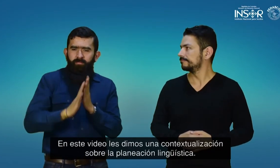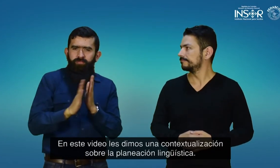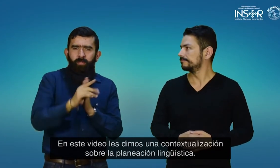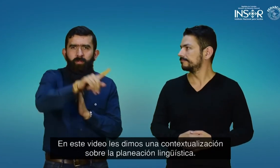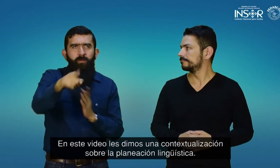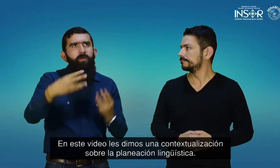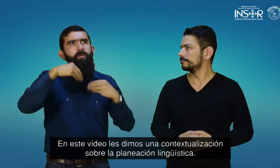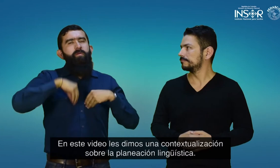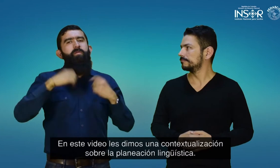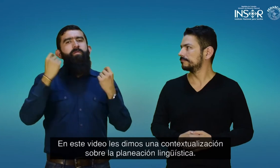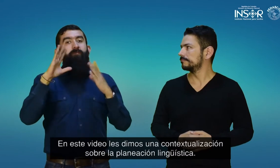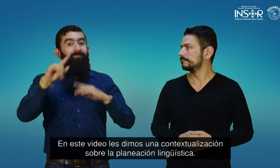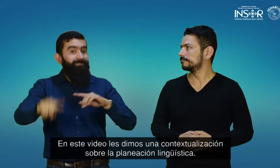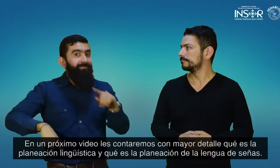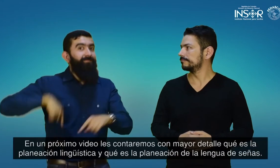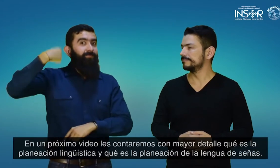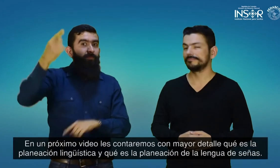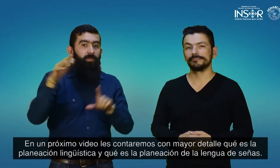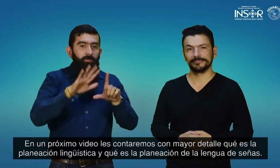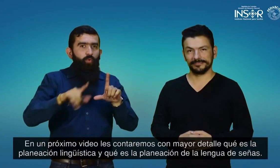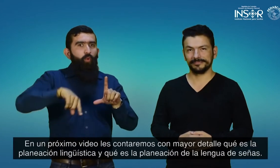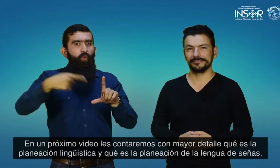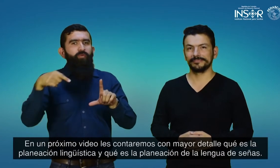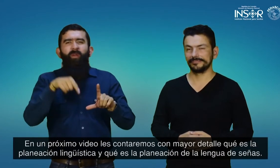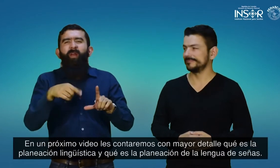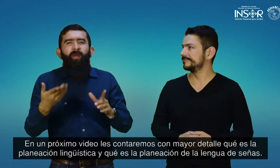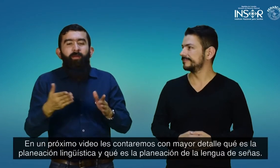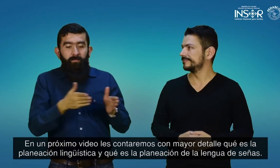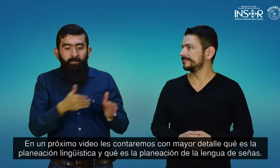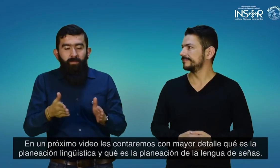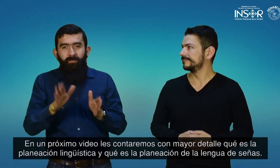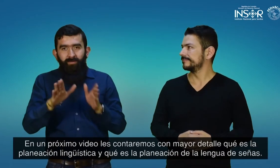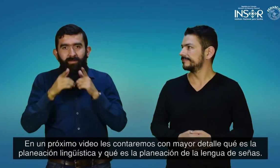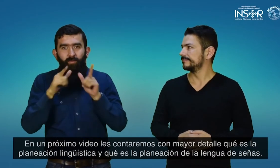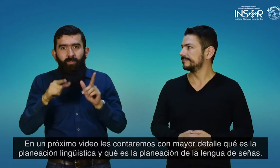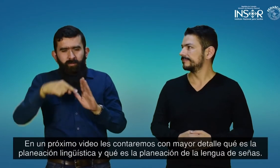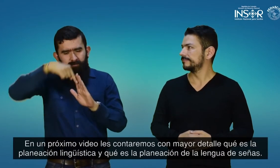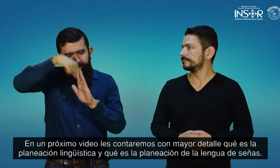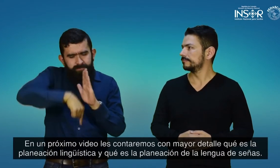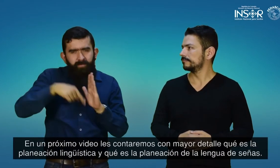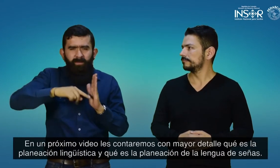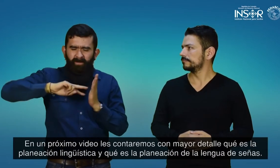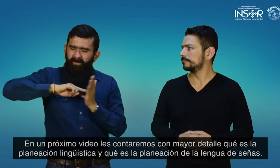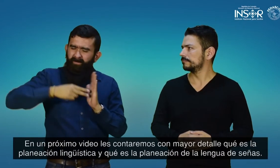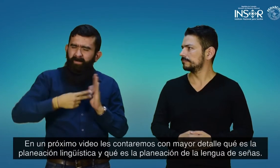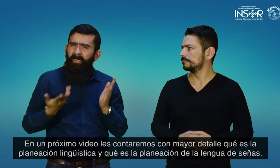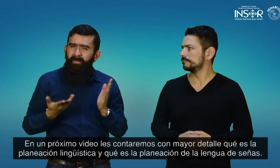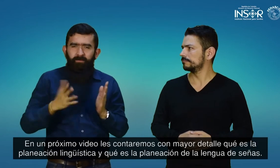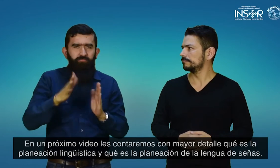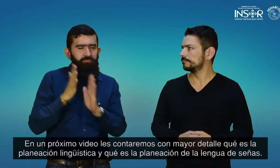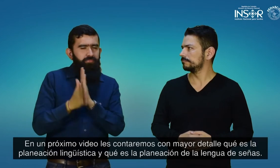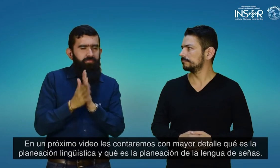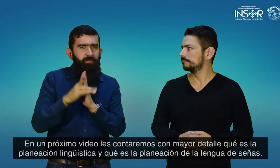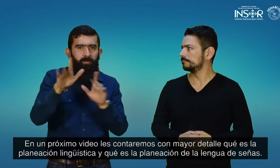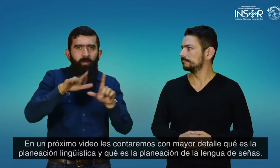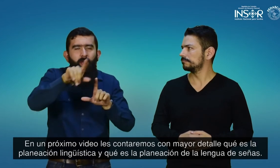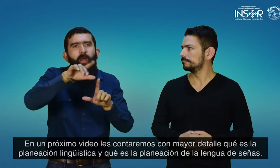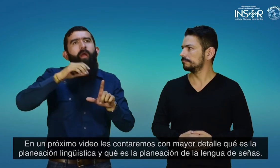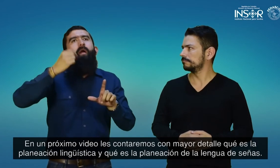sobre la planeación lingüística. En un próximo video les contaremos con mayor detalle qué es la planeación lingüística y qué es la